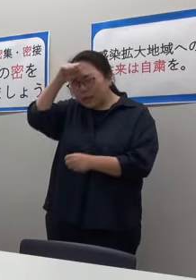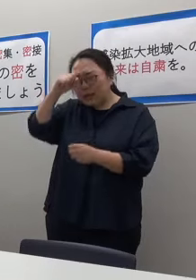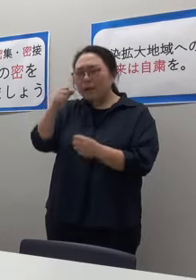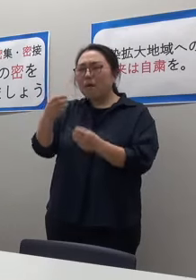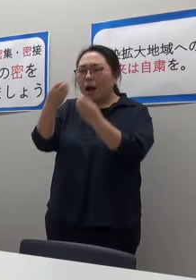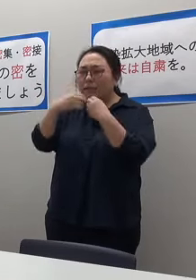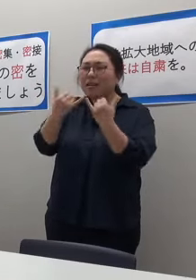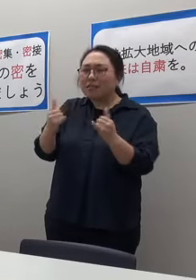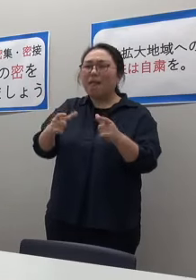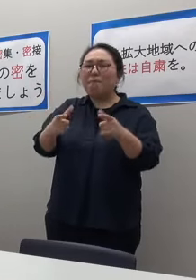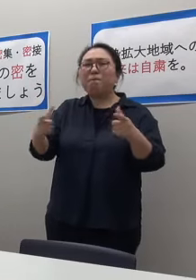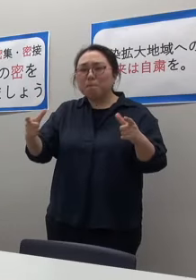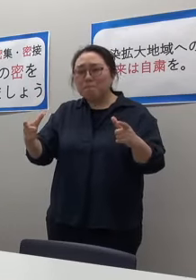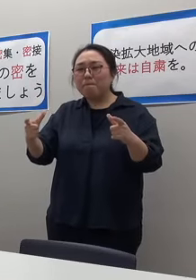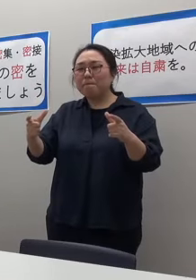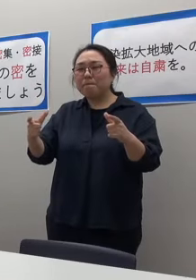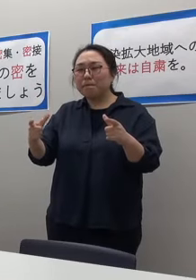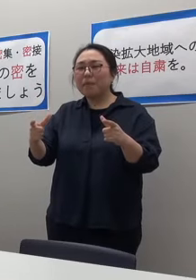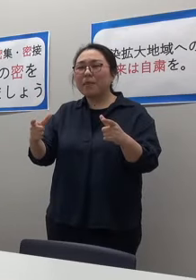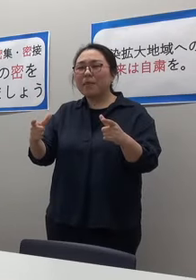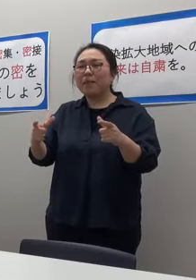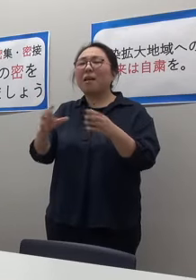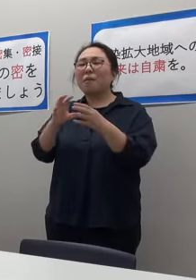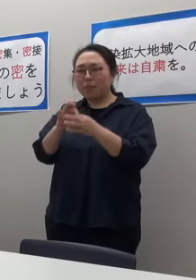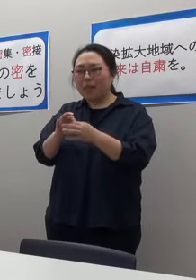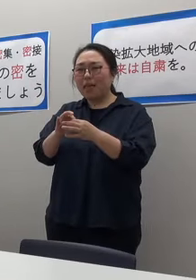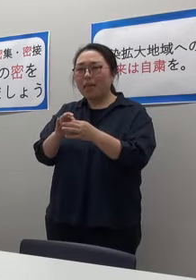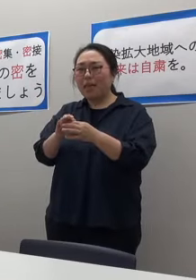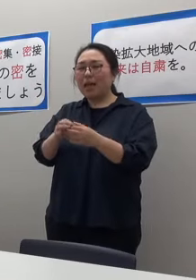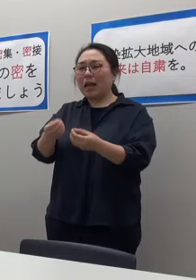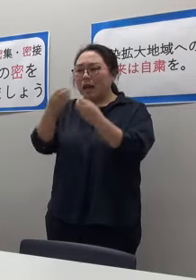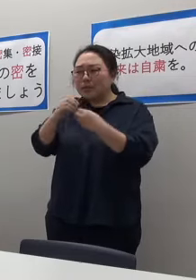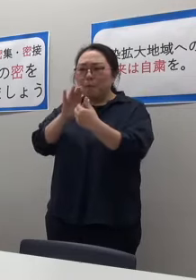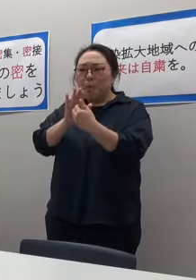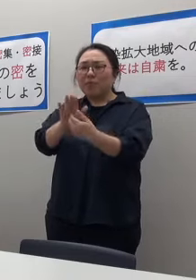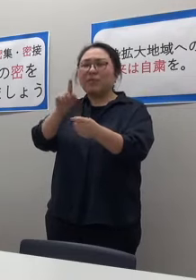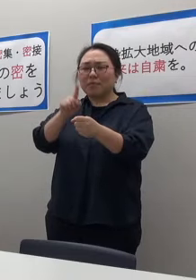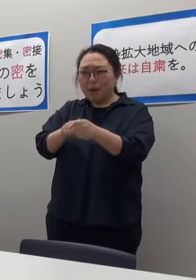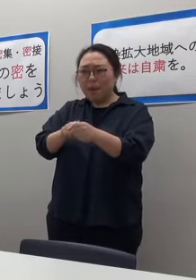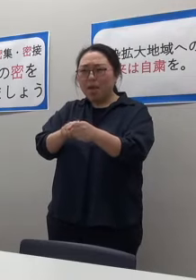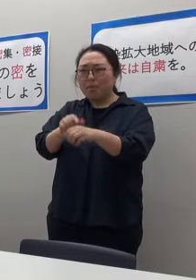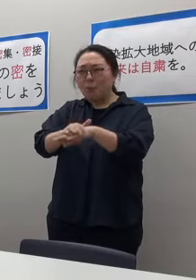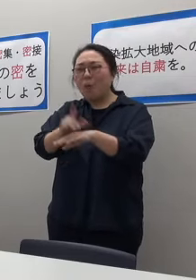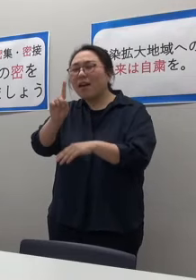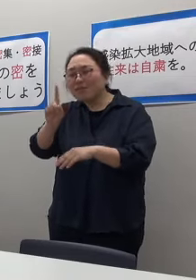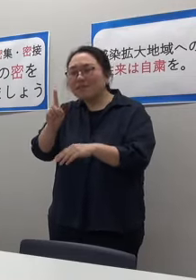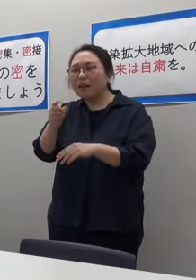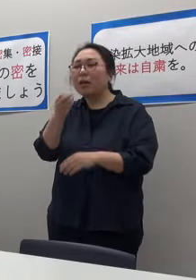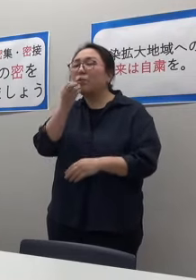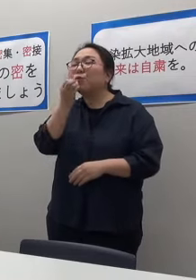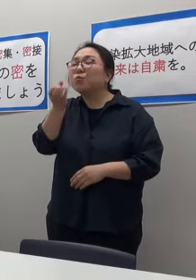民の皆様が感染防止のために取るべき行動は、飛沫を直接